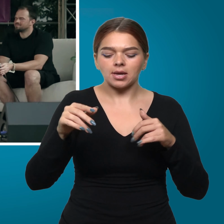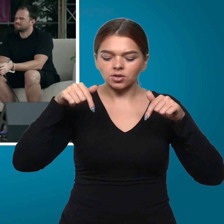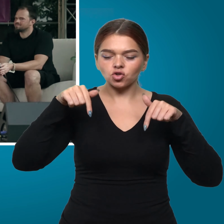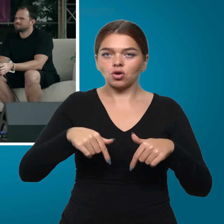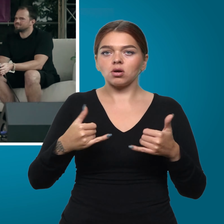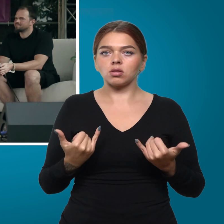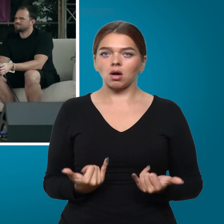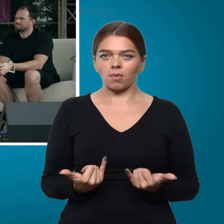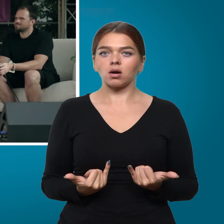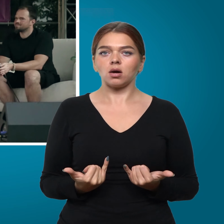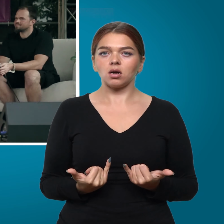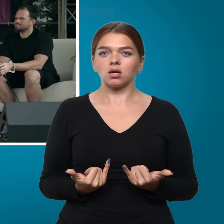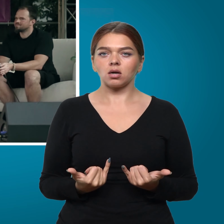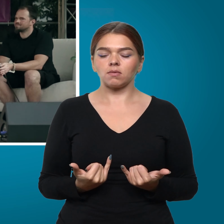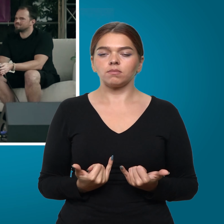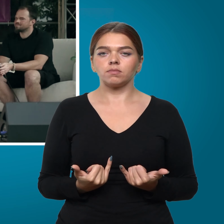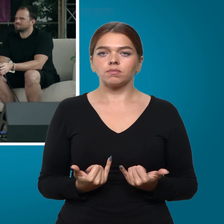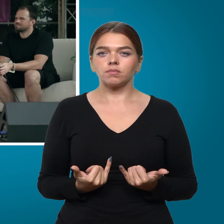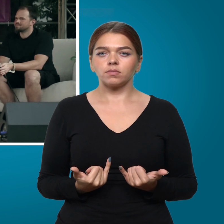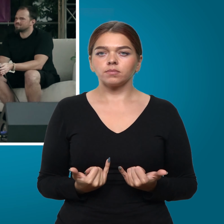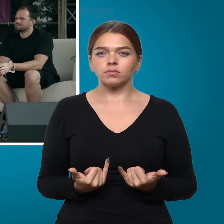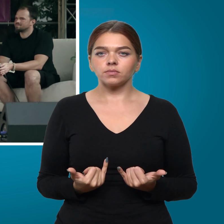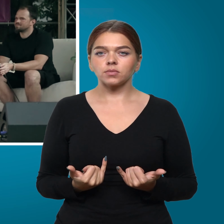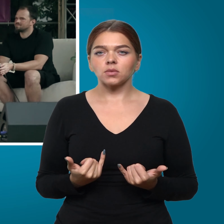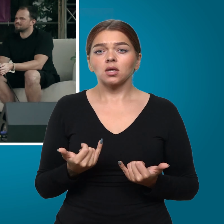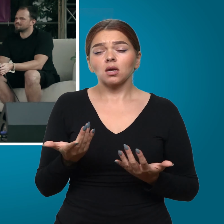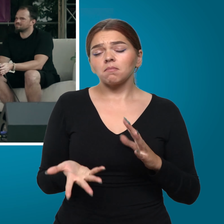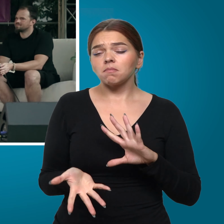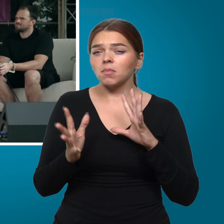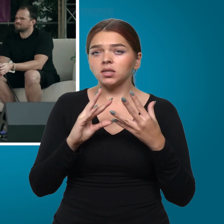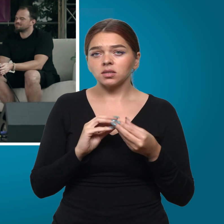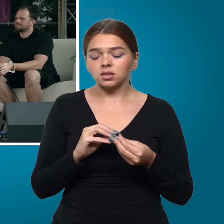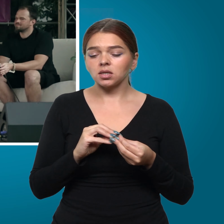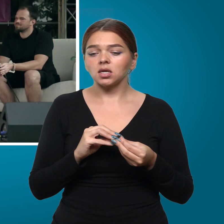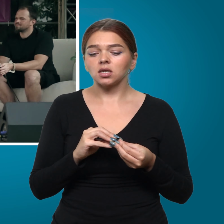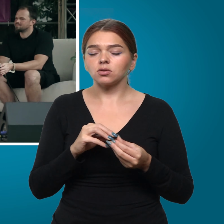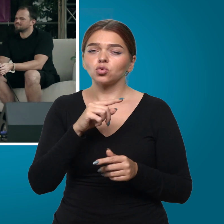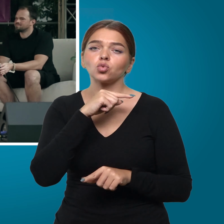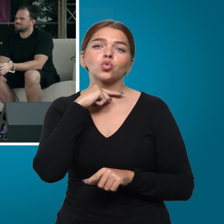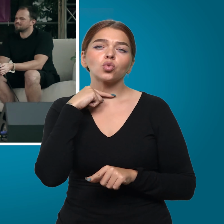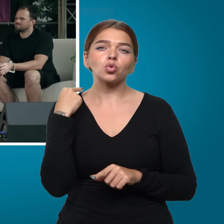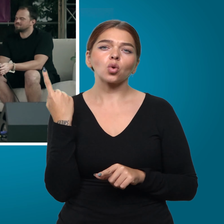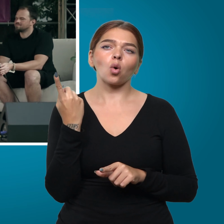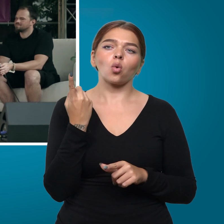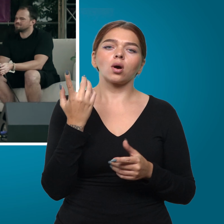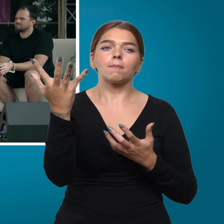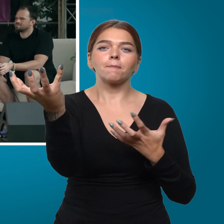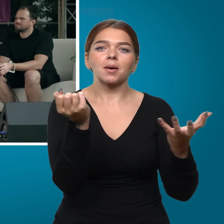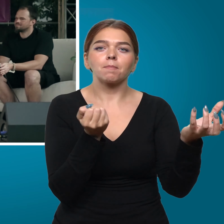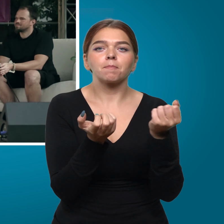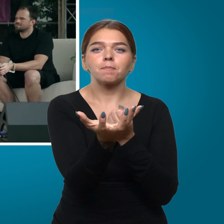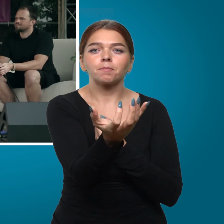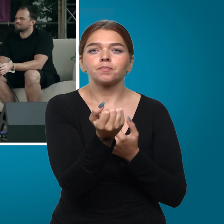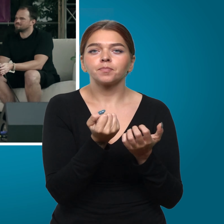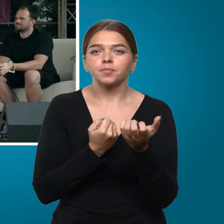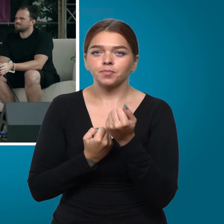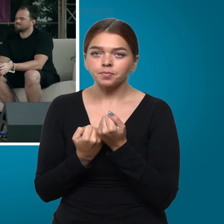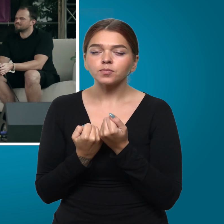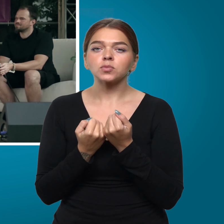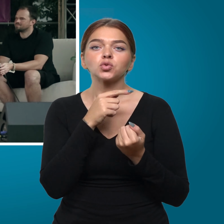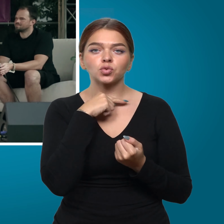bus. Jie labai, šiaip apskritai, jie labai daug paima iš gyvenimo. Nesvarbu,